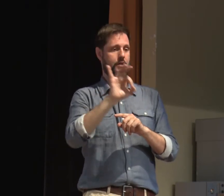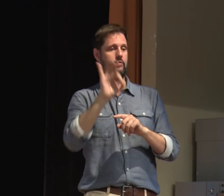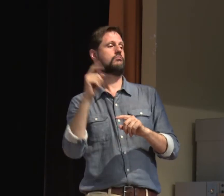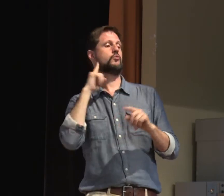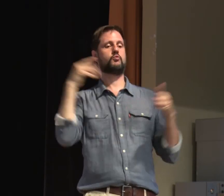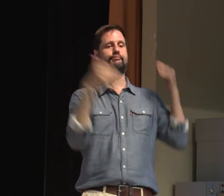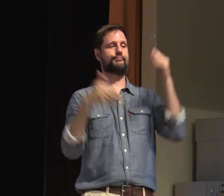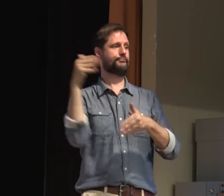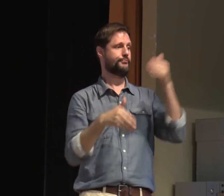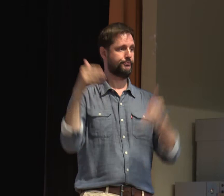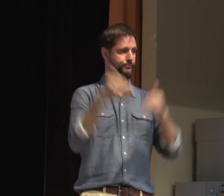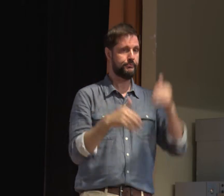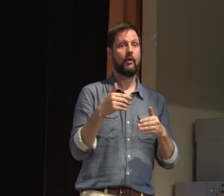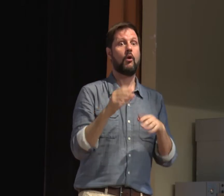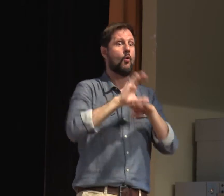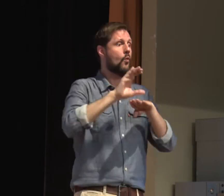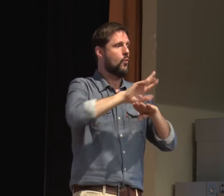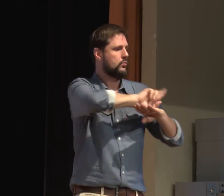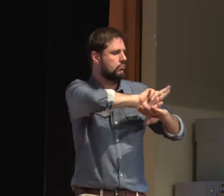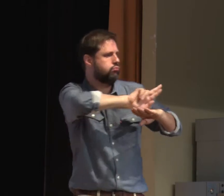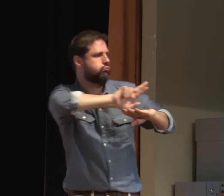né? Nas porcentagens da cotas para os surdos.